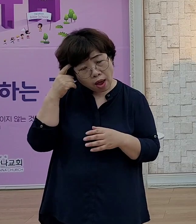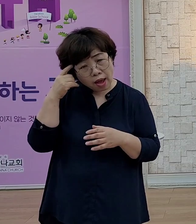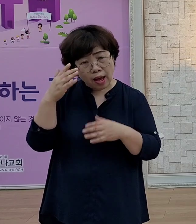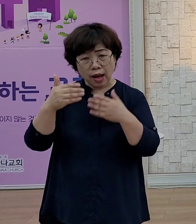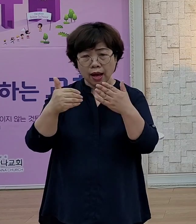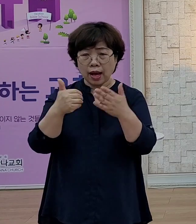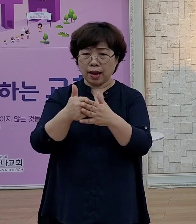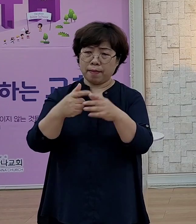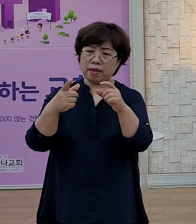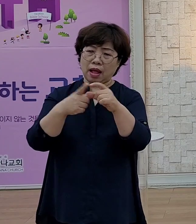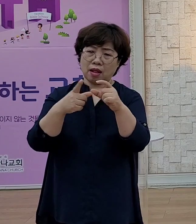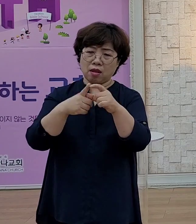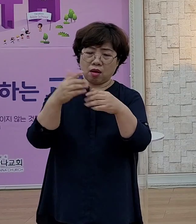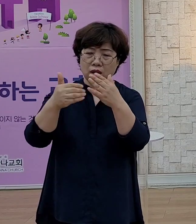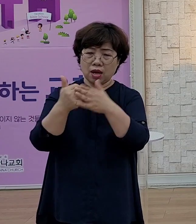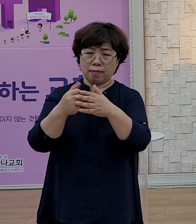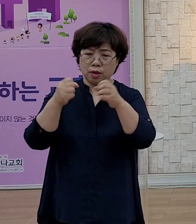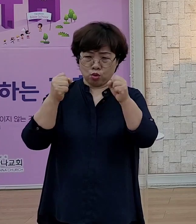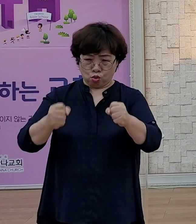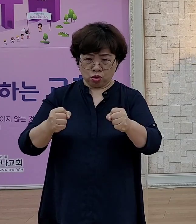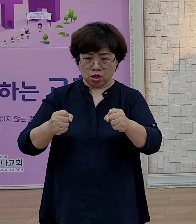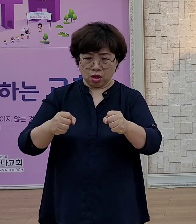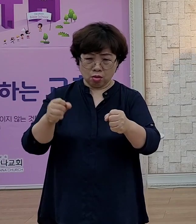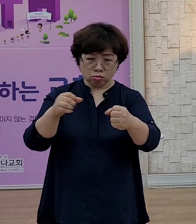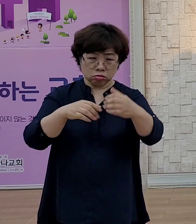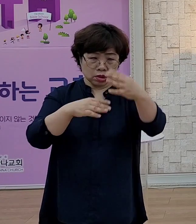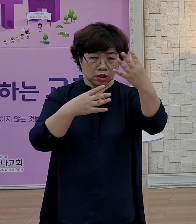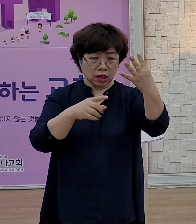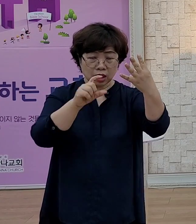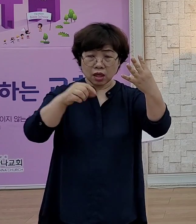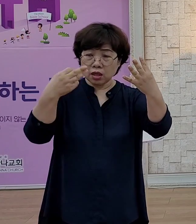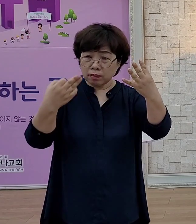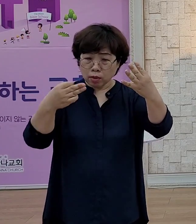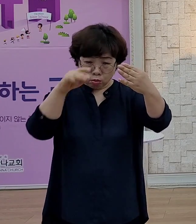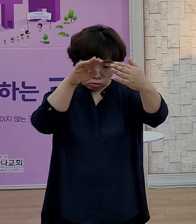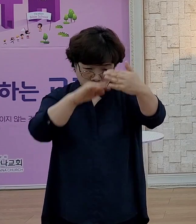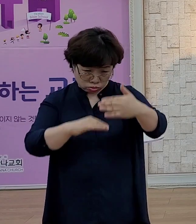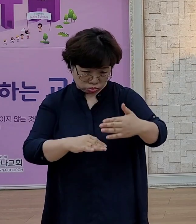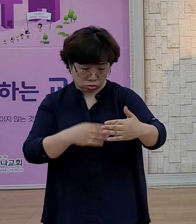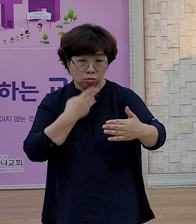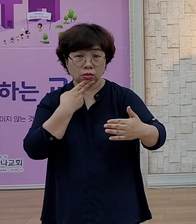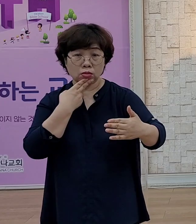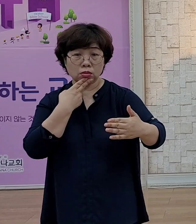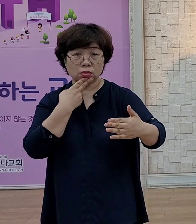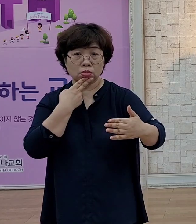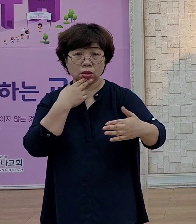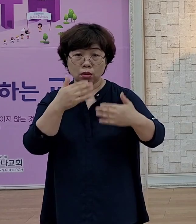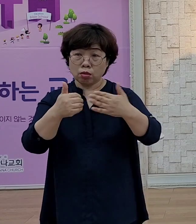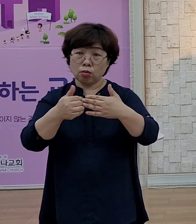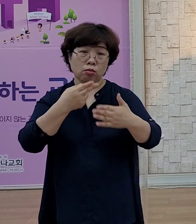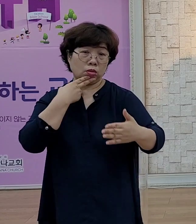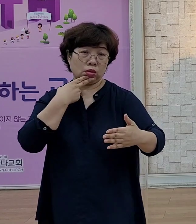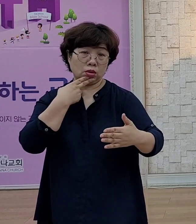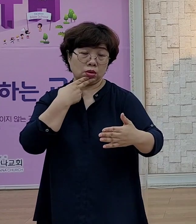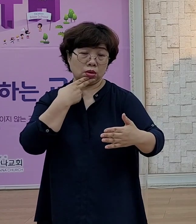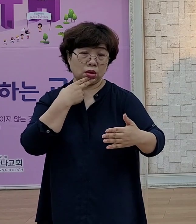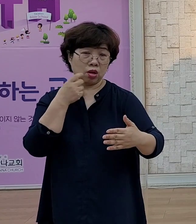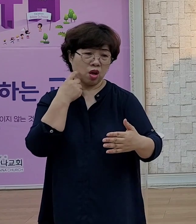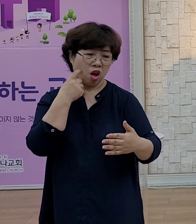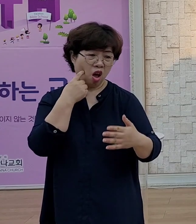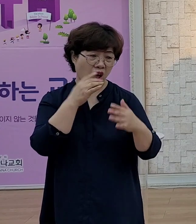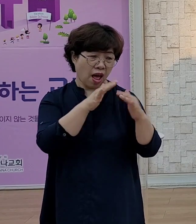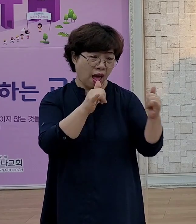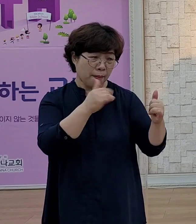어디에도 없더라라는 것입니다. 여러분 이 가상의 인물인데 이 사람이 누구일까요?